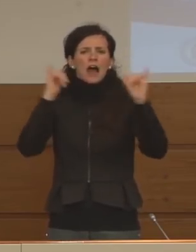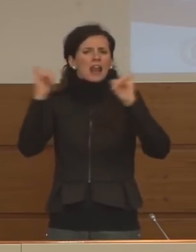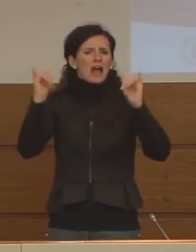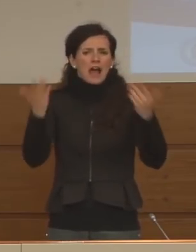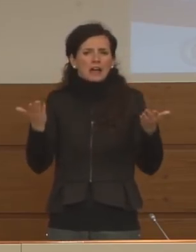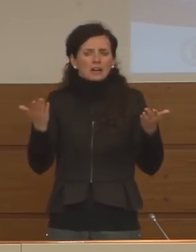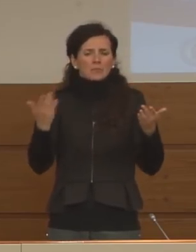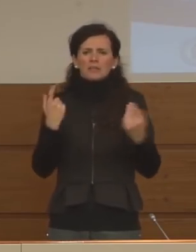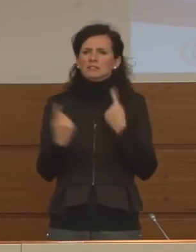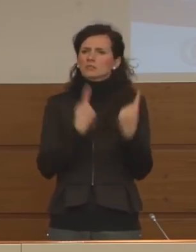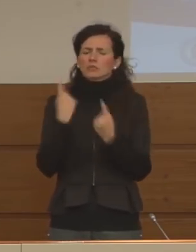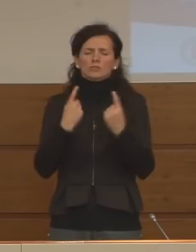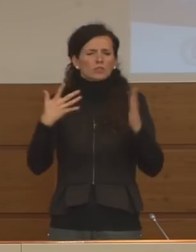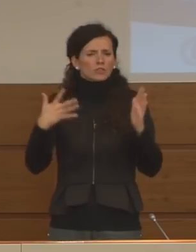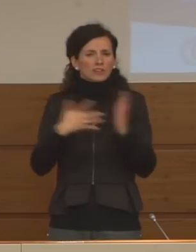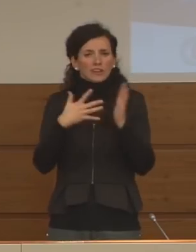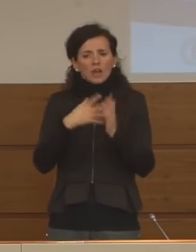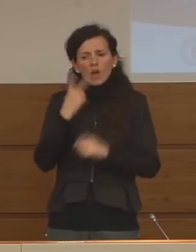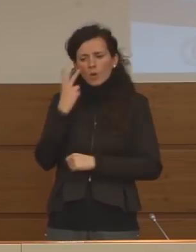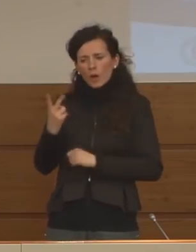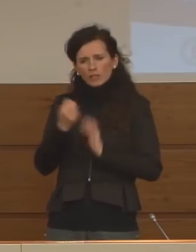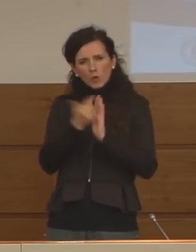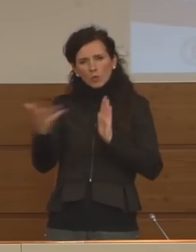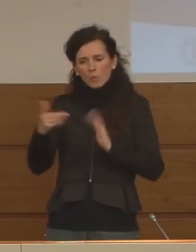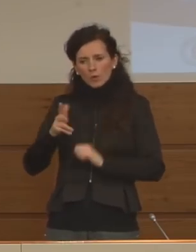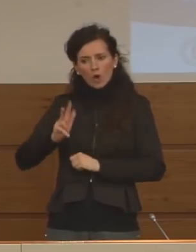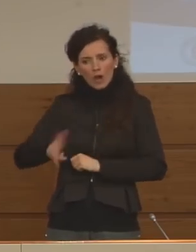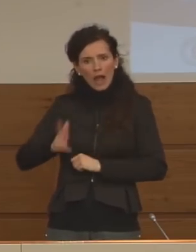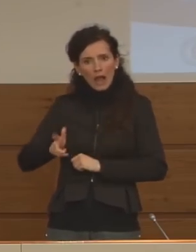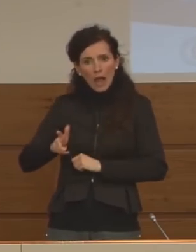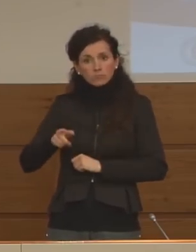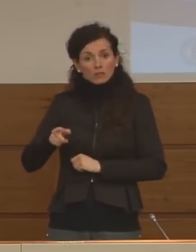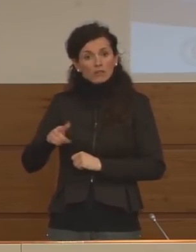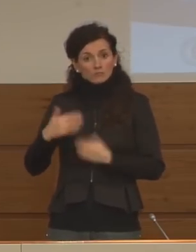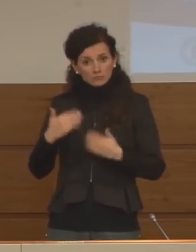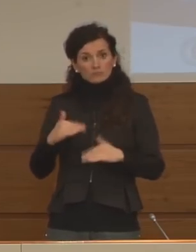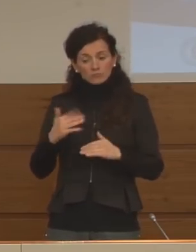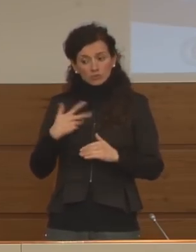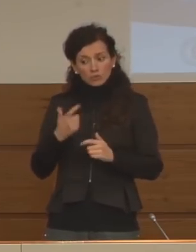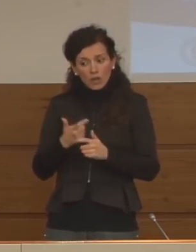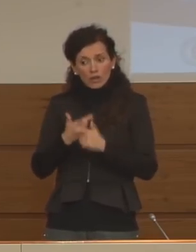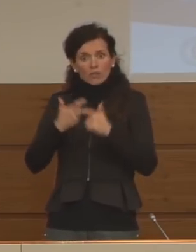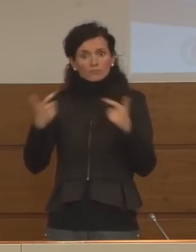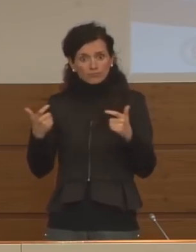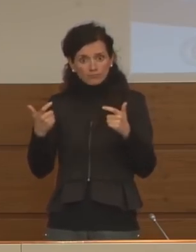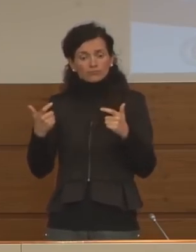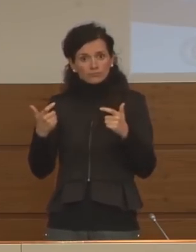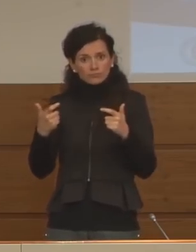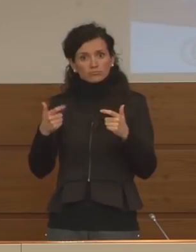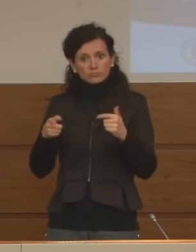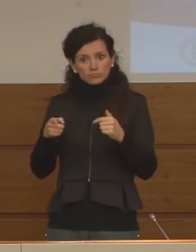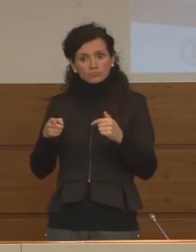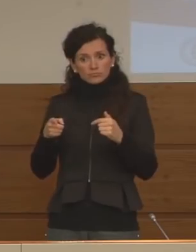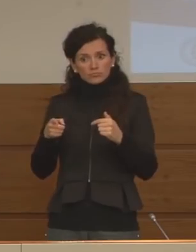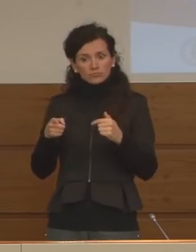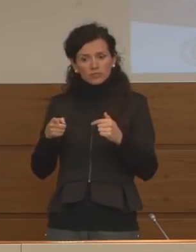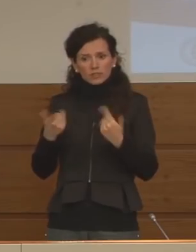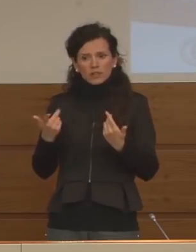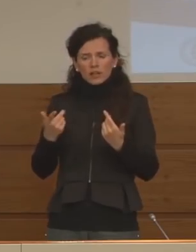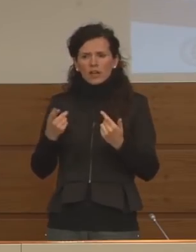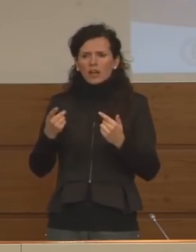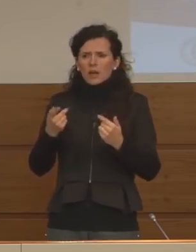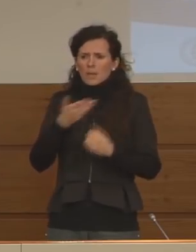della calabria e qui c'è un incremento notevole di questa problematicità soprattutto per le